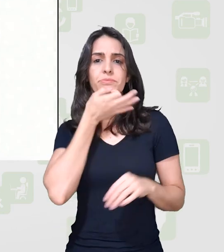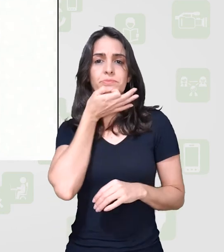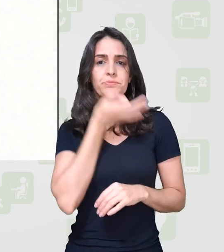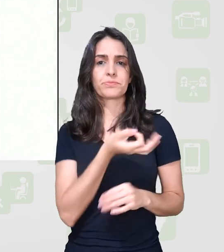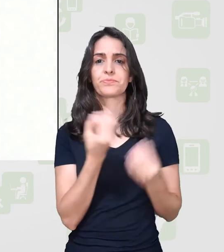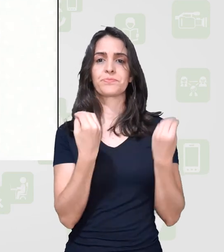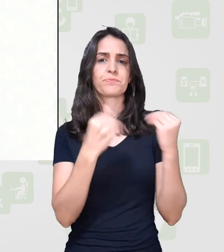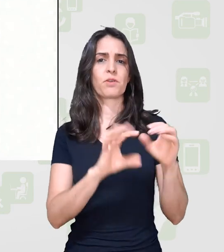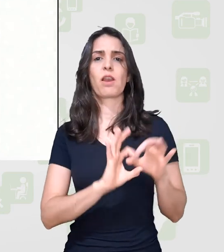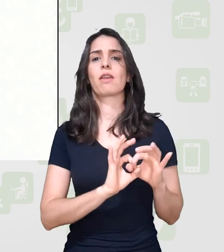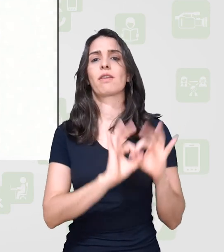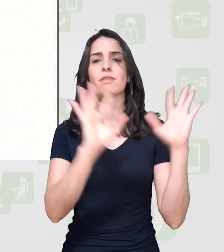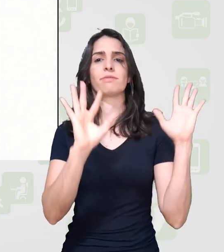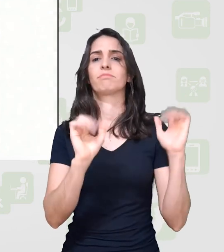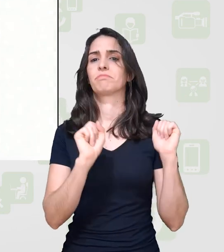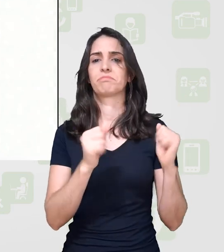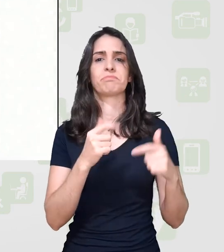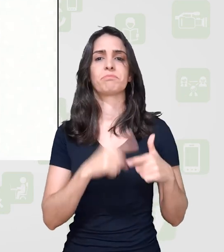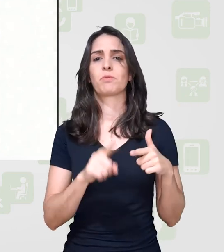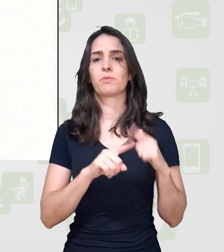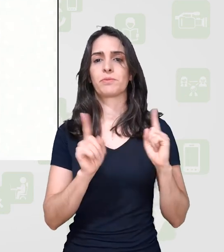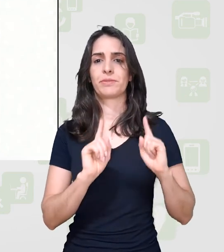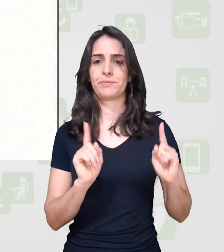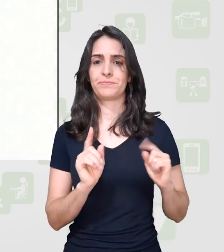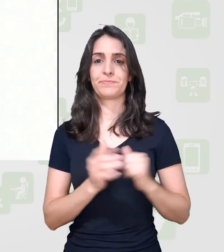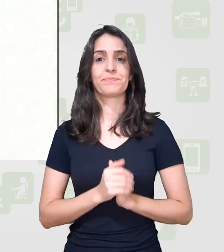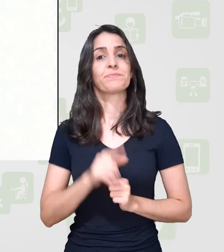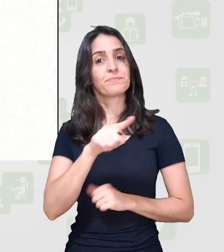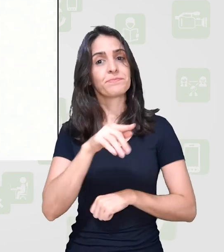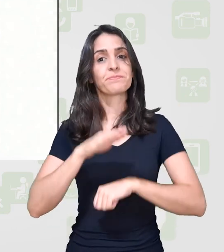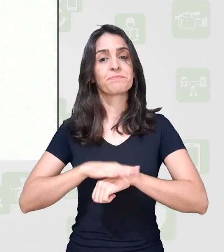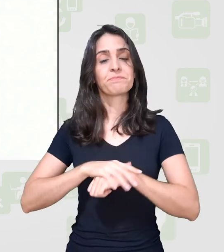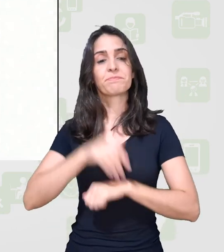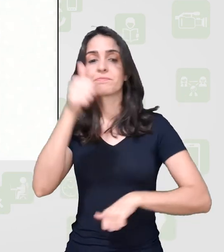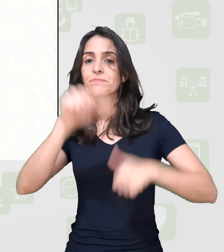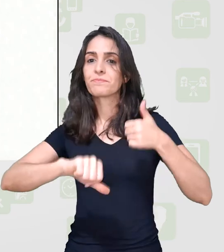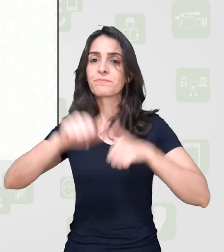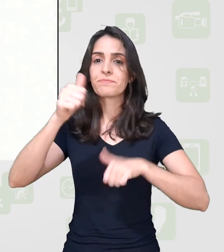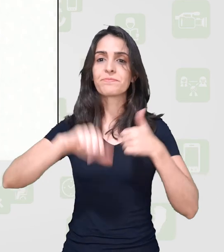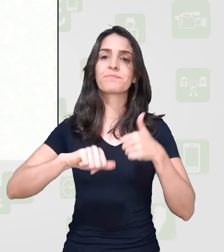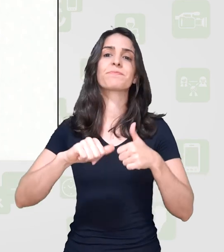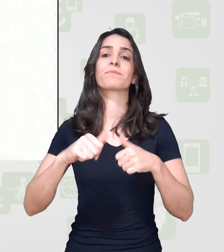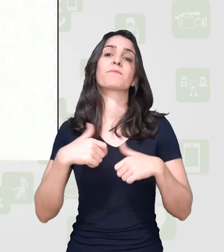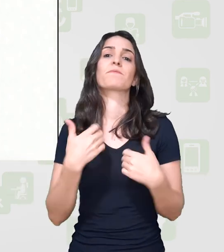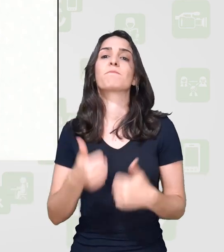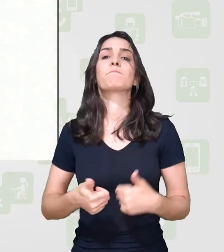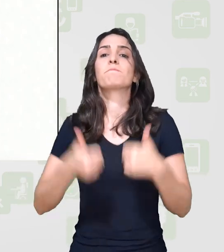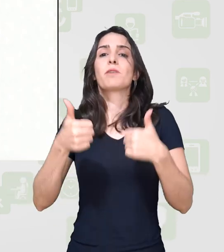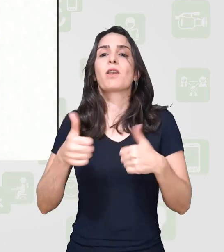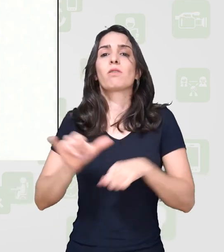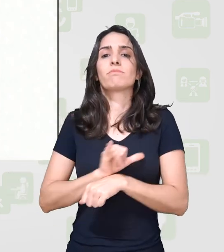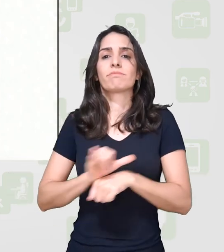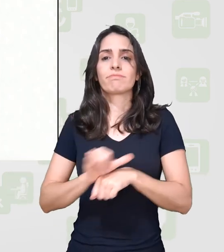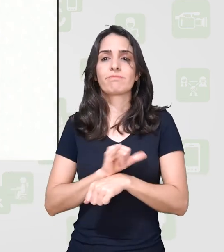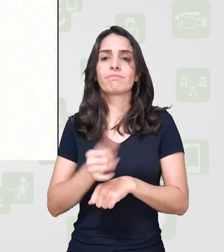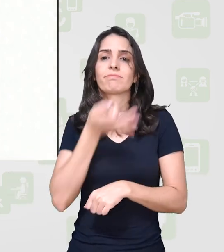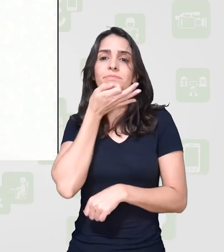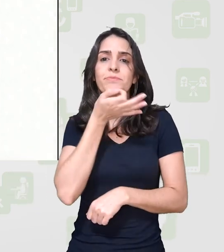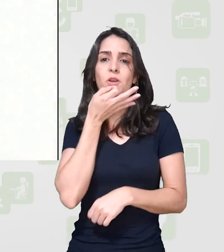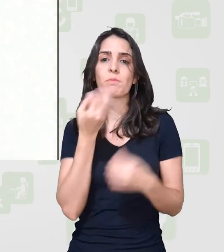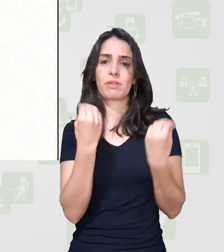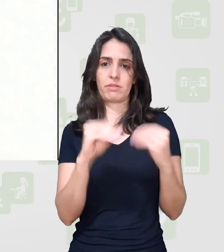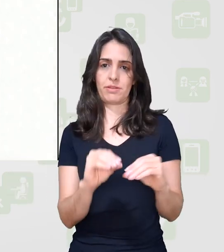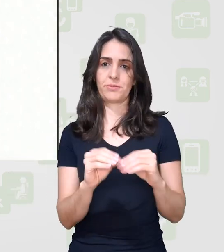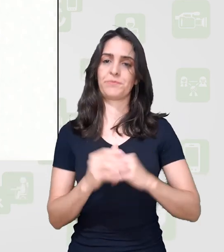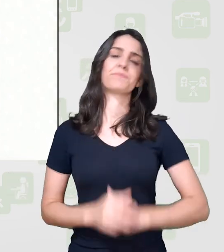um elogio não há problema de fazer o comentário aqui Então veja Qual é a sua situação e qual é a forma